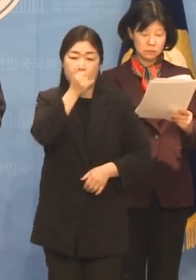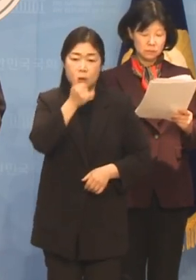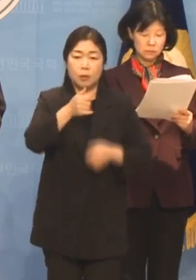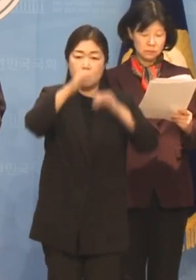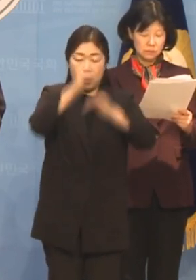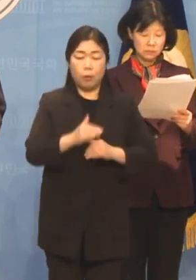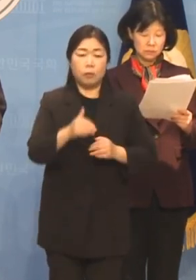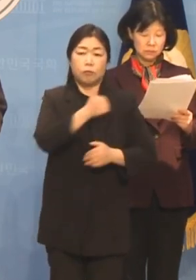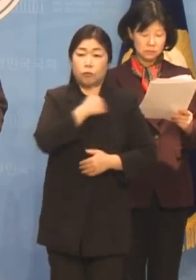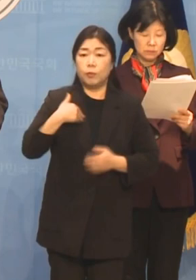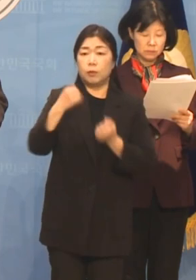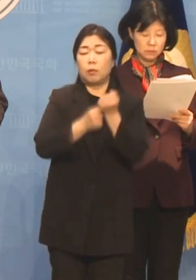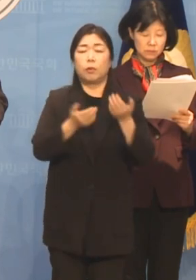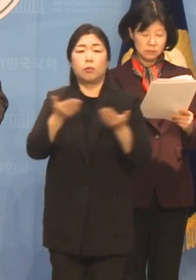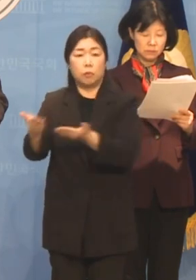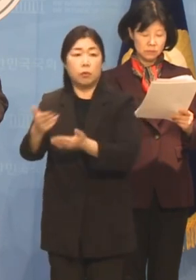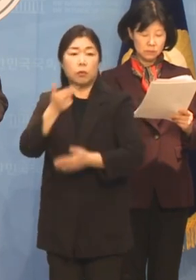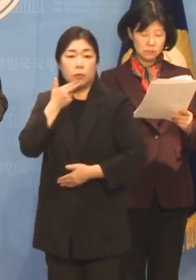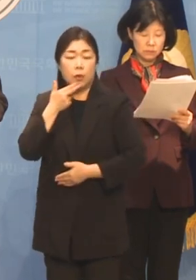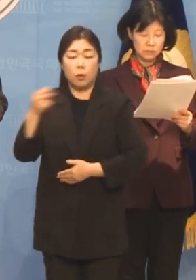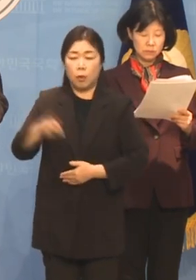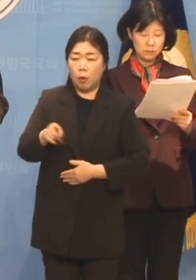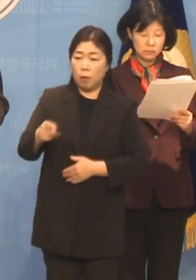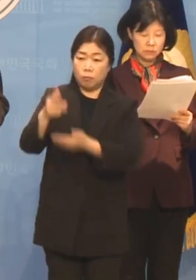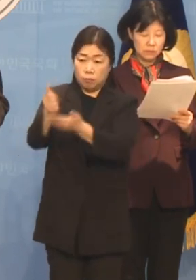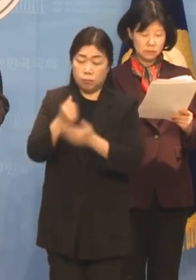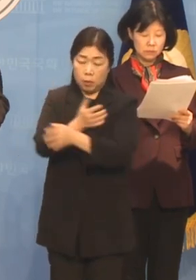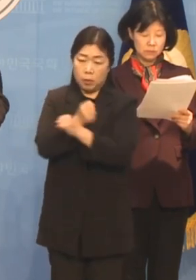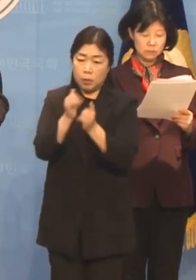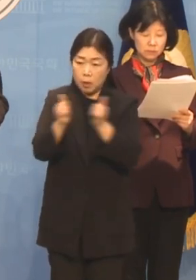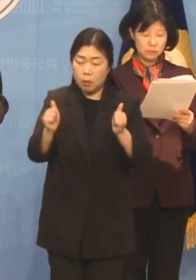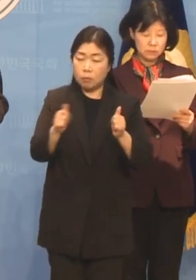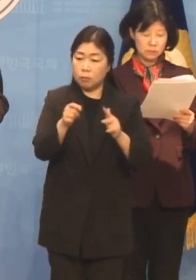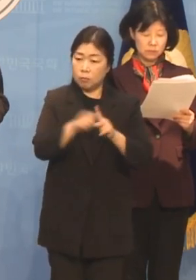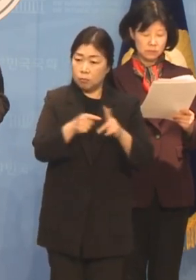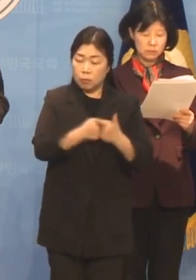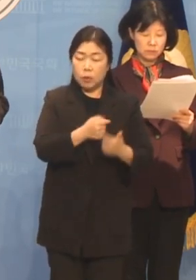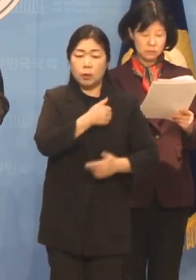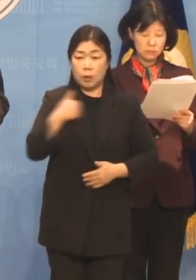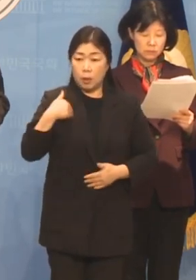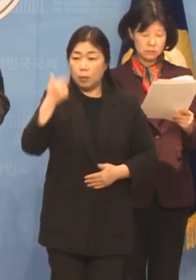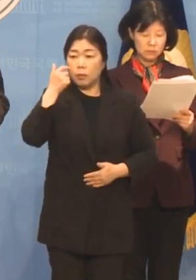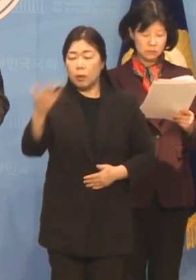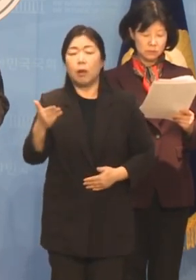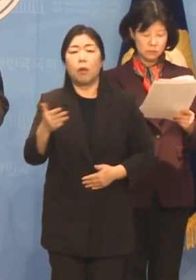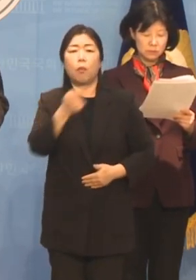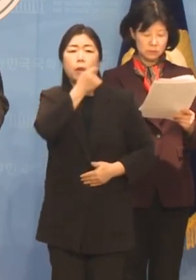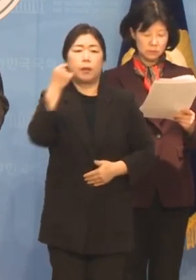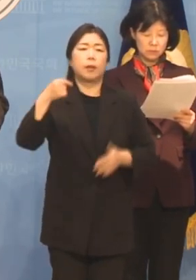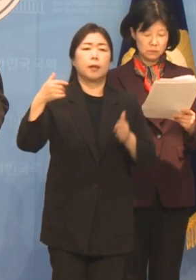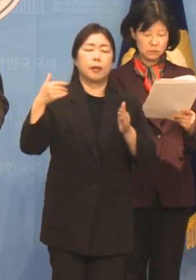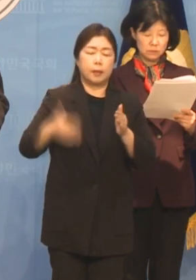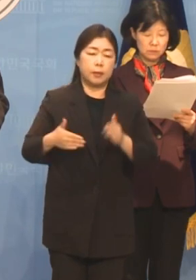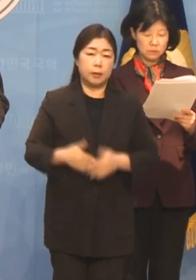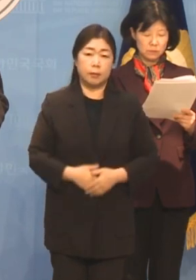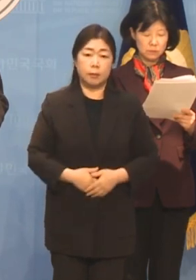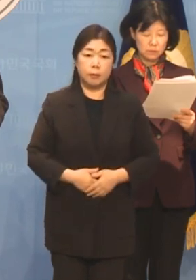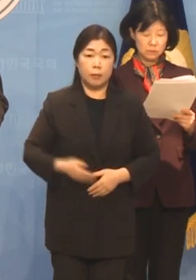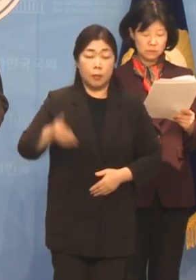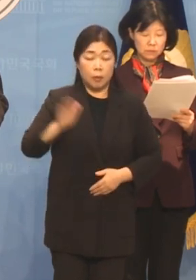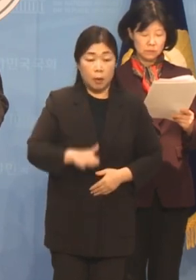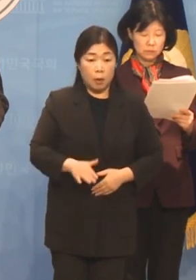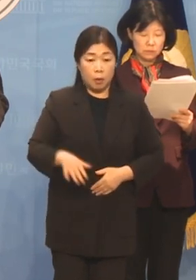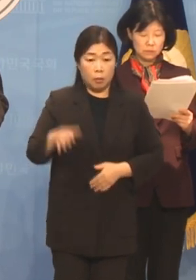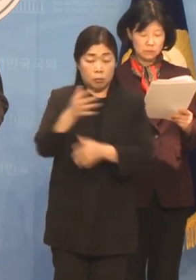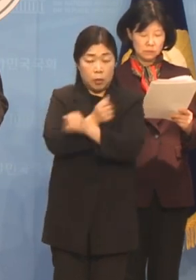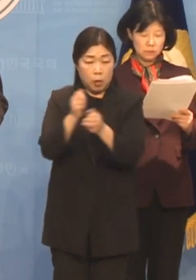자세하게 설명하고 고객이 이를 이해했는지를 확인했어야 했습니다. 그럼에도 고의인지 과실인지